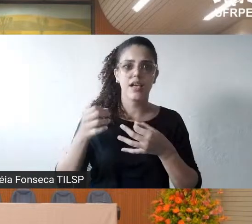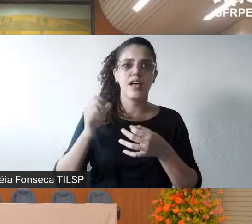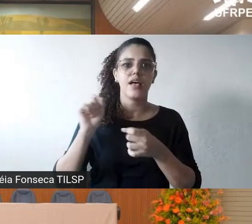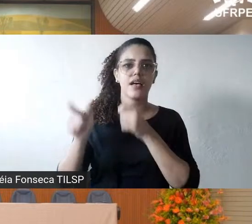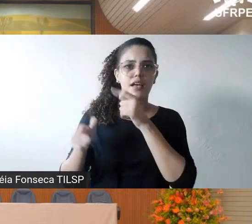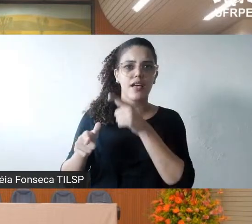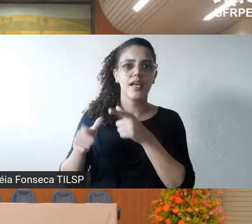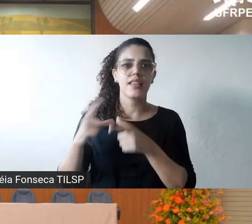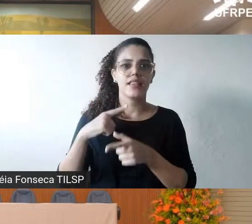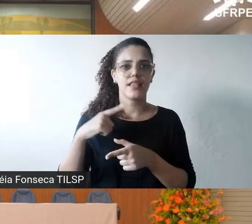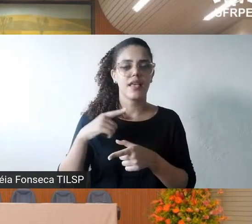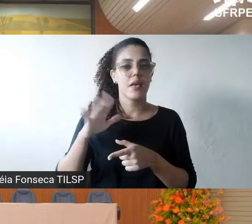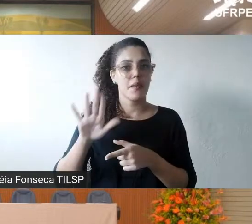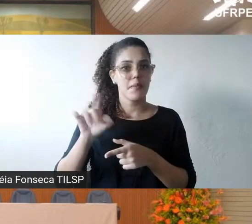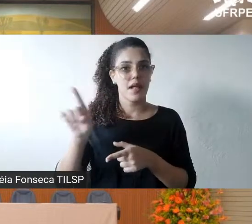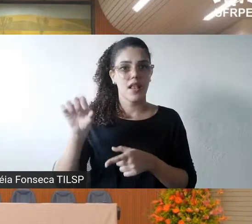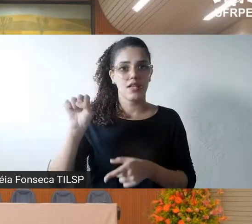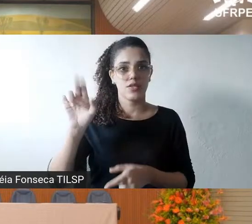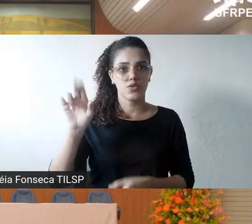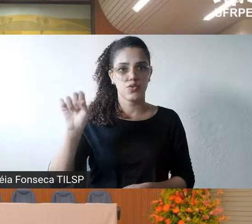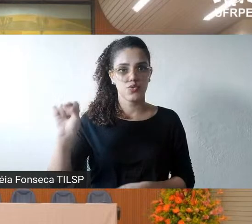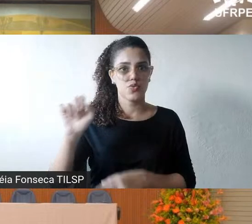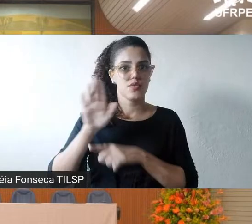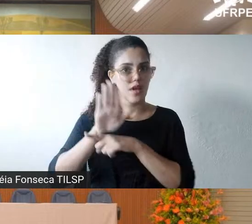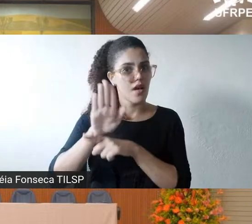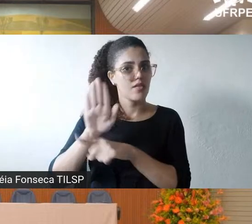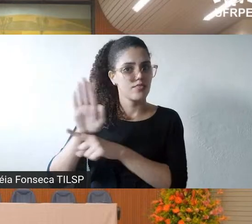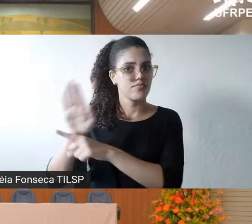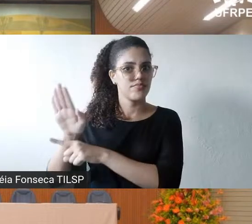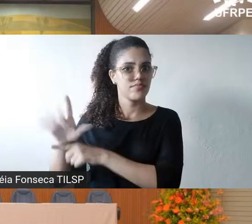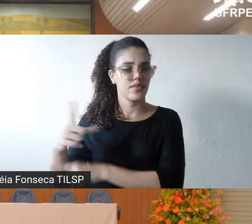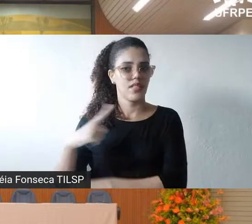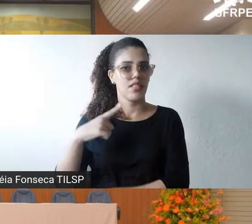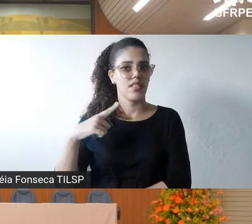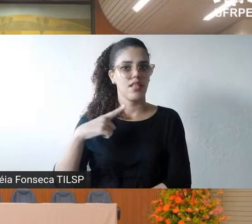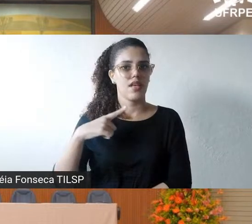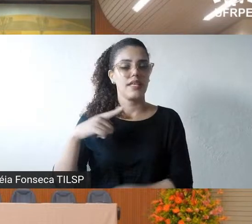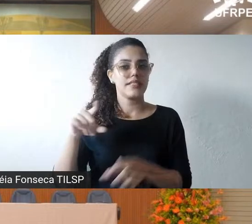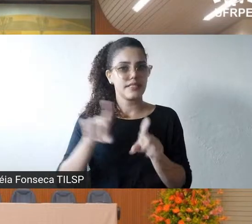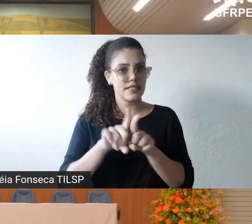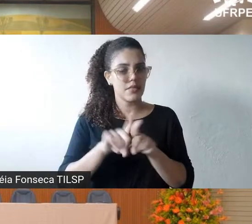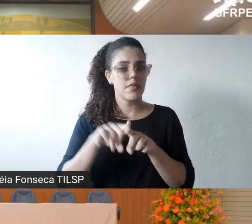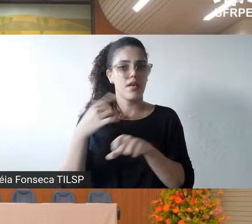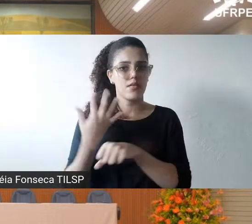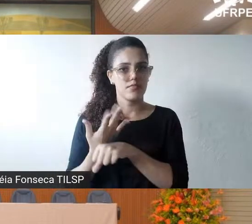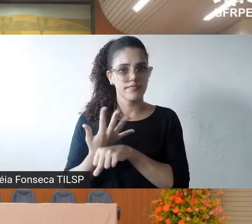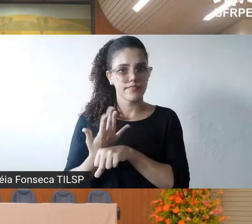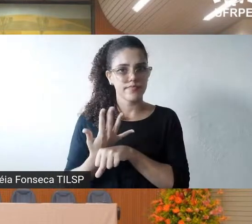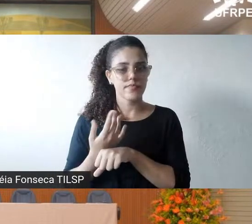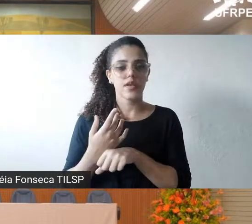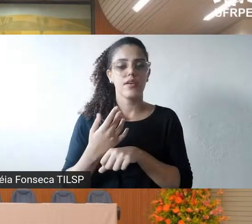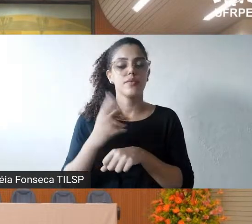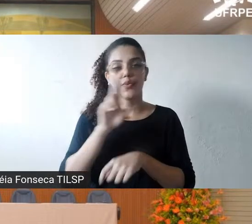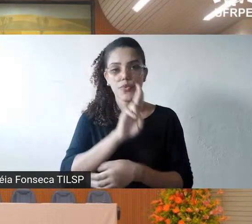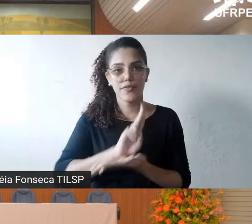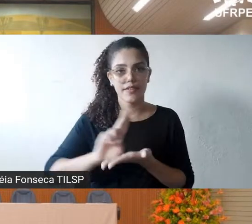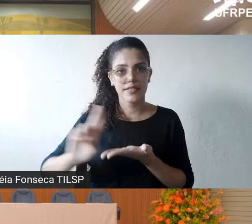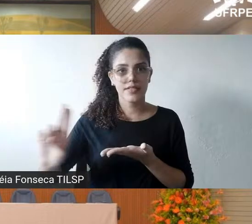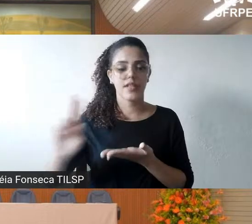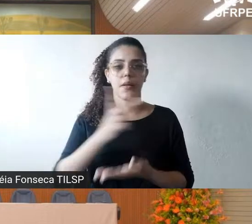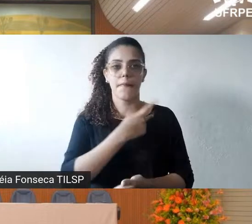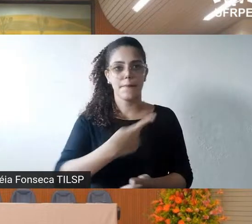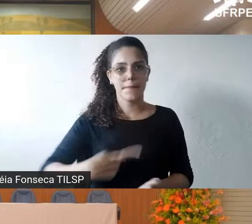vivenciando uma tragédia muito maior. Então, o SUS e as universidades públicas, federais, estaduais e institutos, onde a